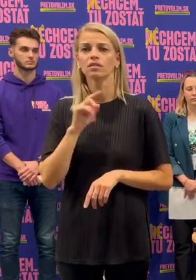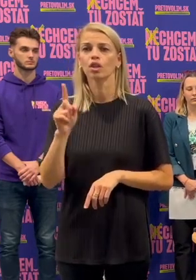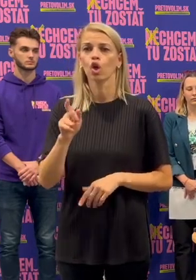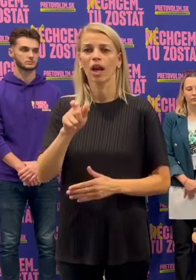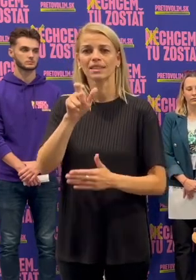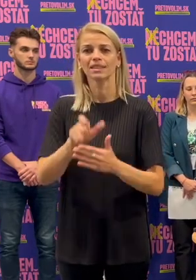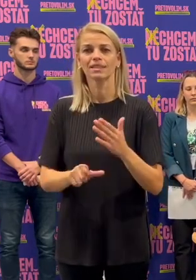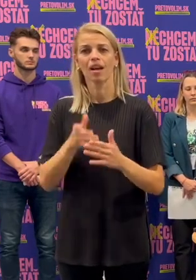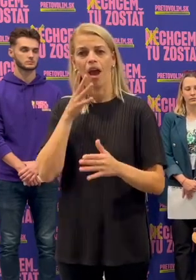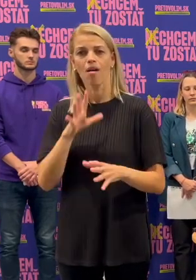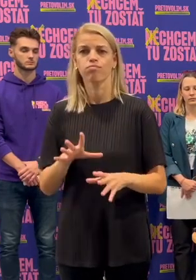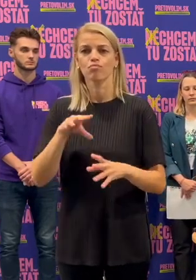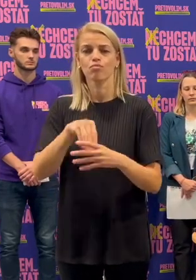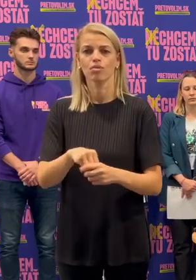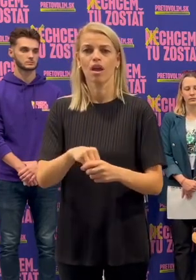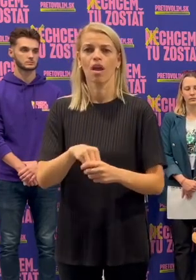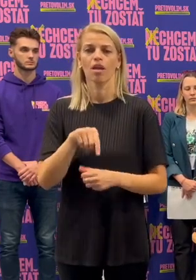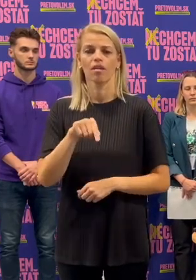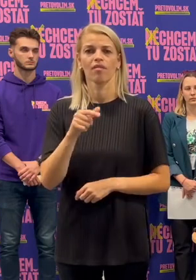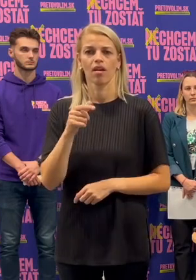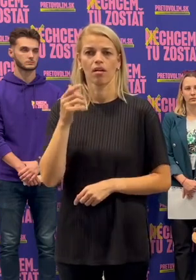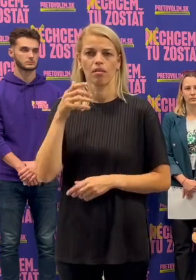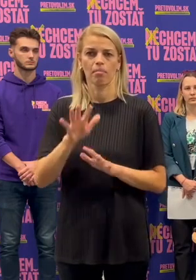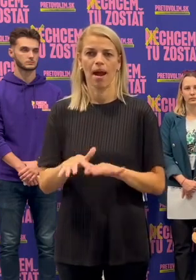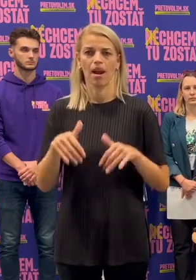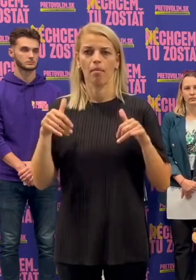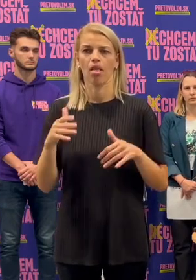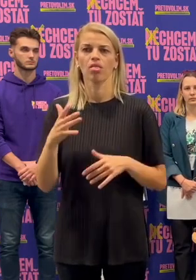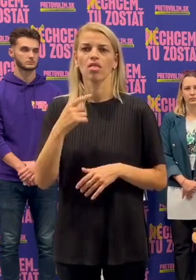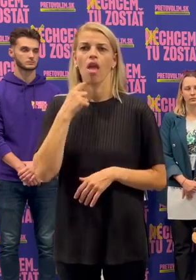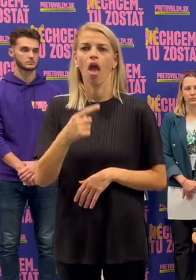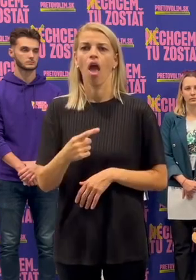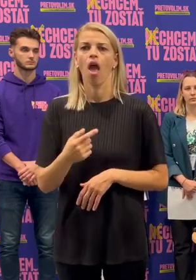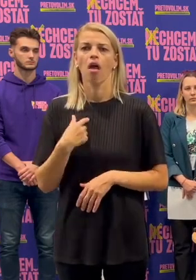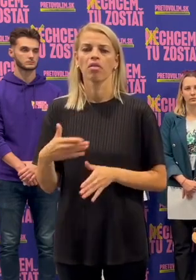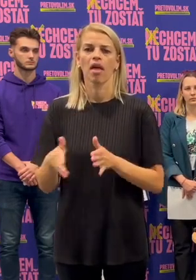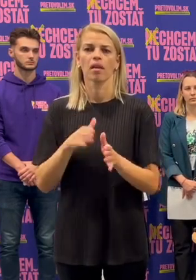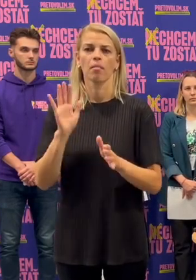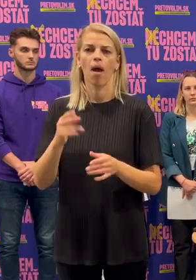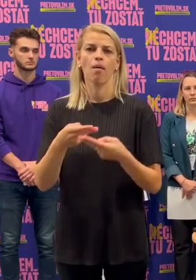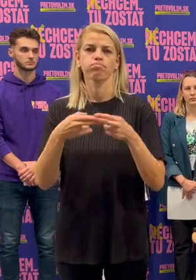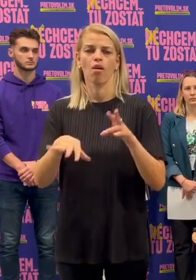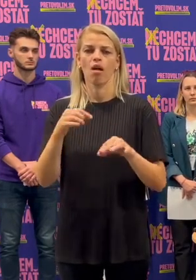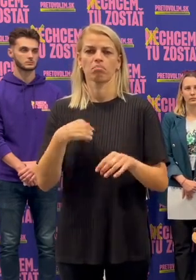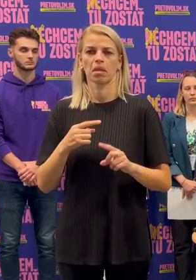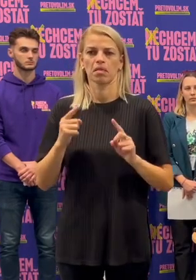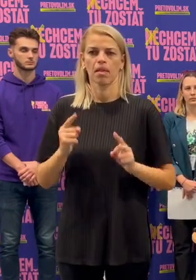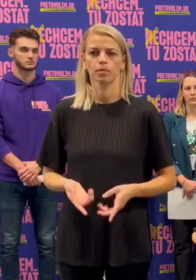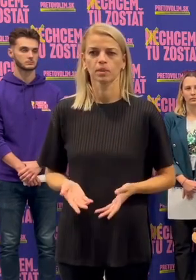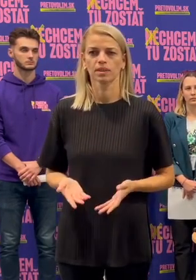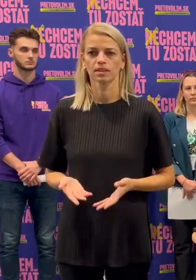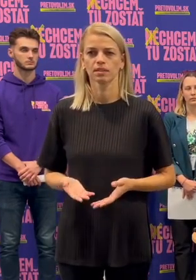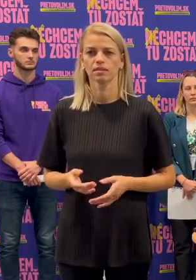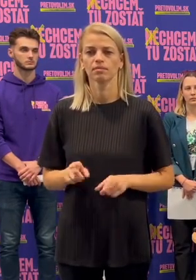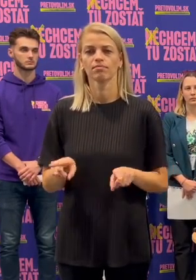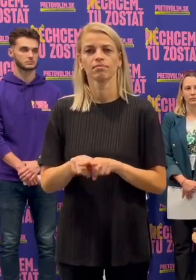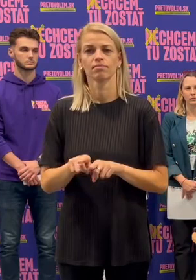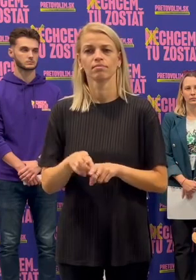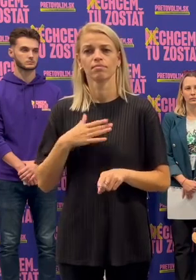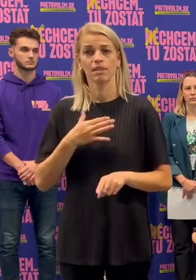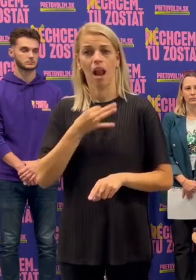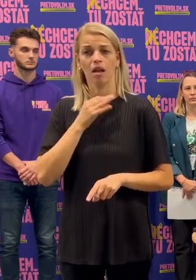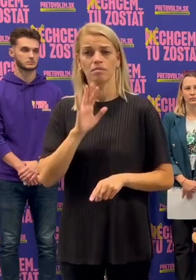bude v parlamente a neutopiť sa v tej predstave, že je nás tak veľa, že môj hlas nie je vôbec potrebný. Môj hlas je potrebný a môj hlas má